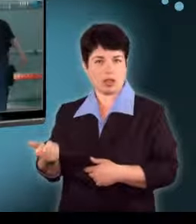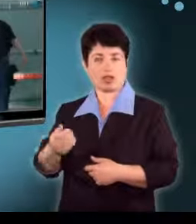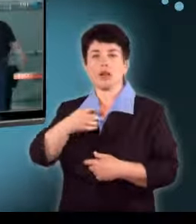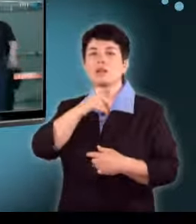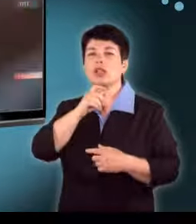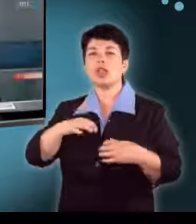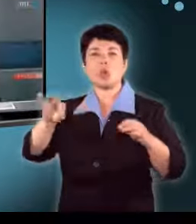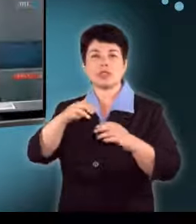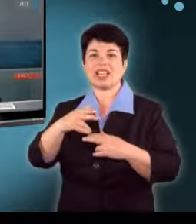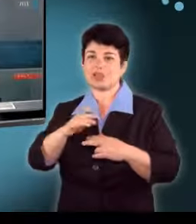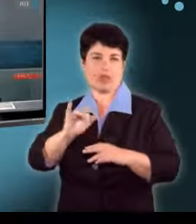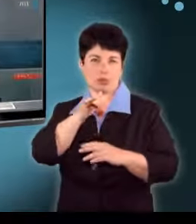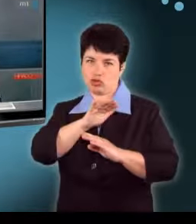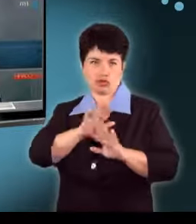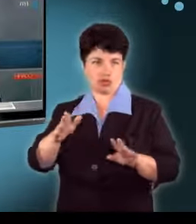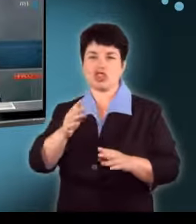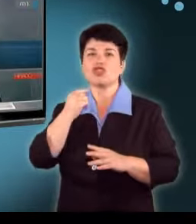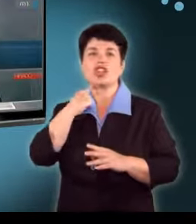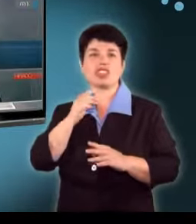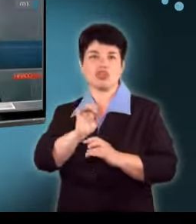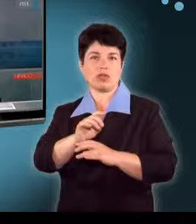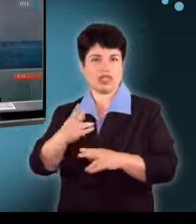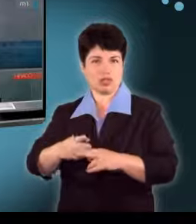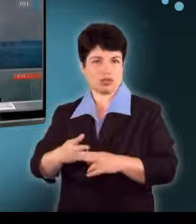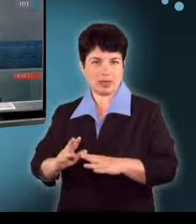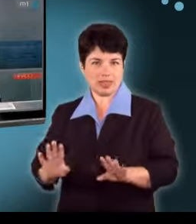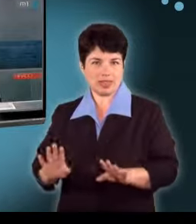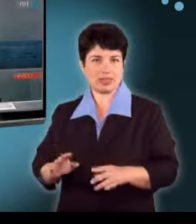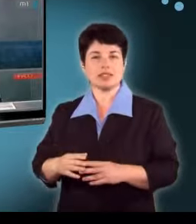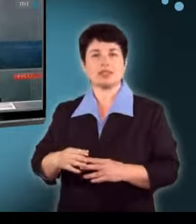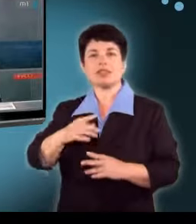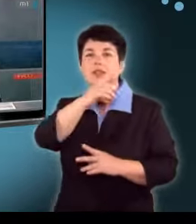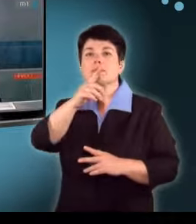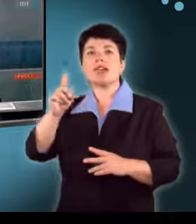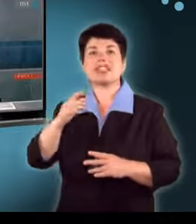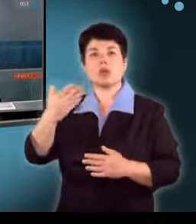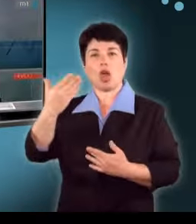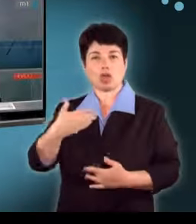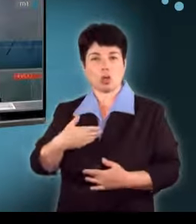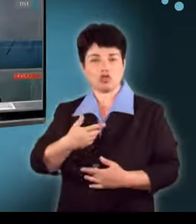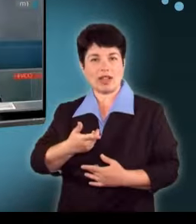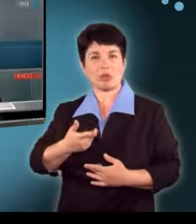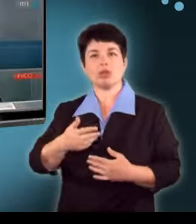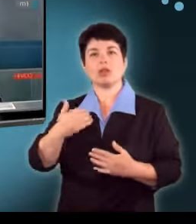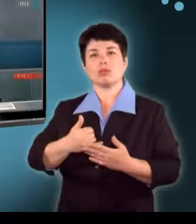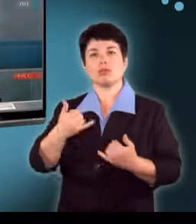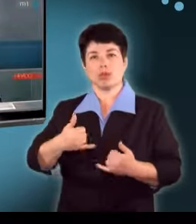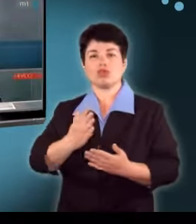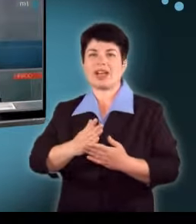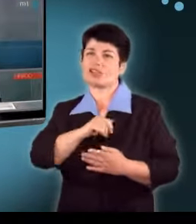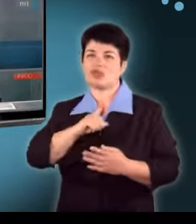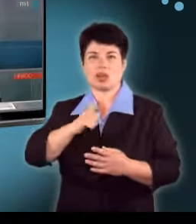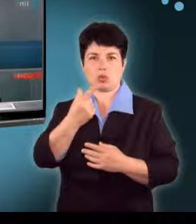beteg. Közben a mexikói hatóságok most már csak 26 halálesetről beszélnek. Ennyi az, amennyit